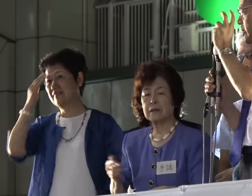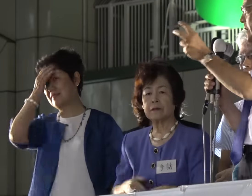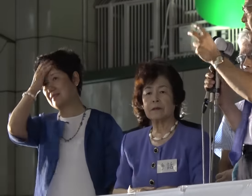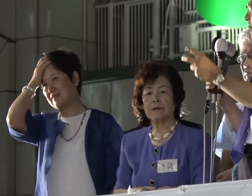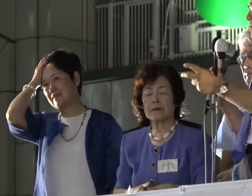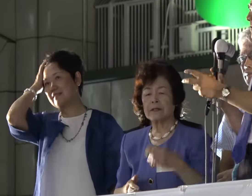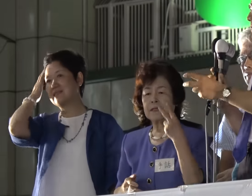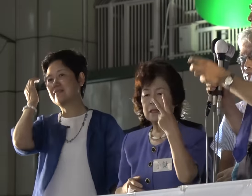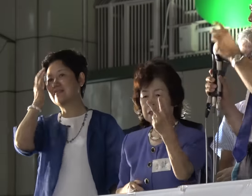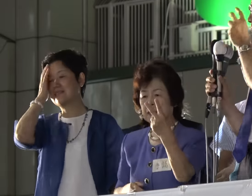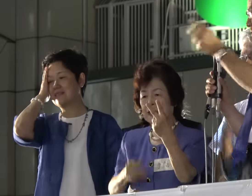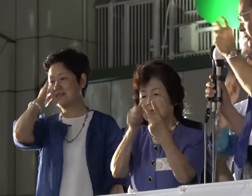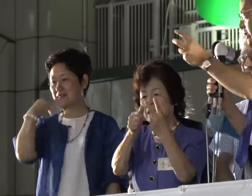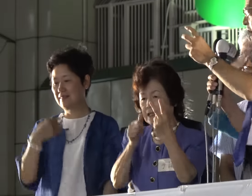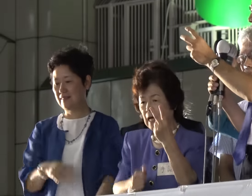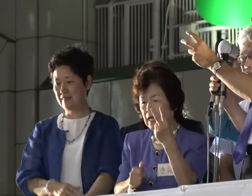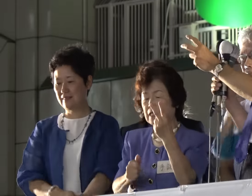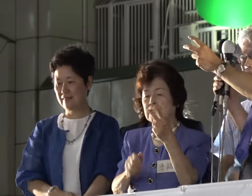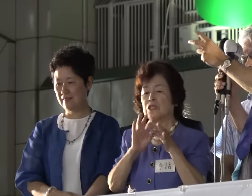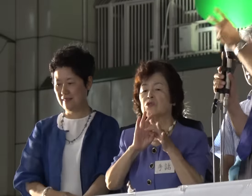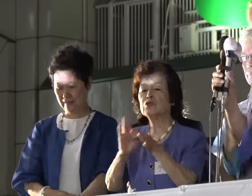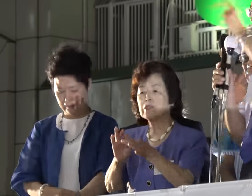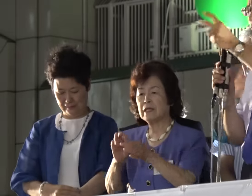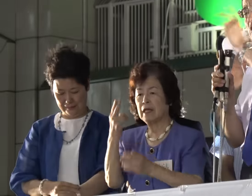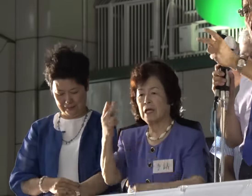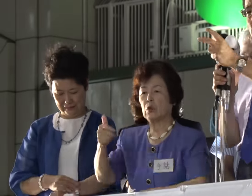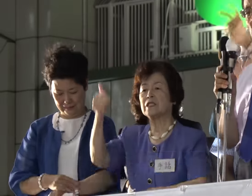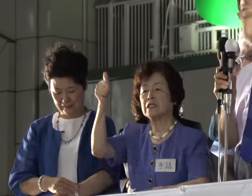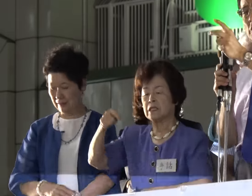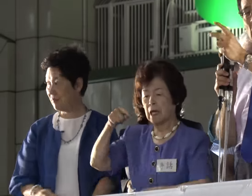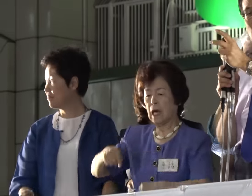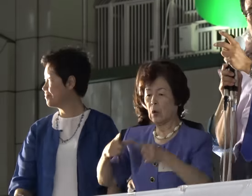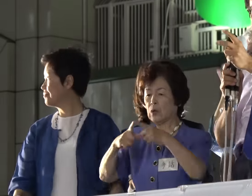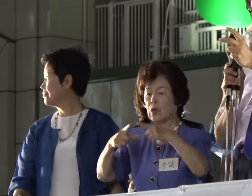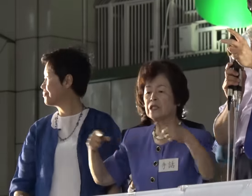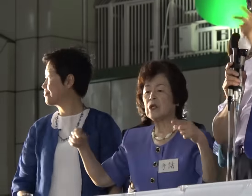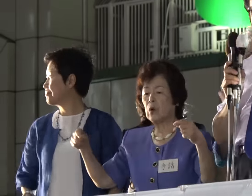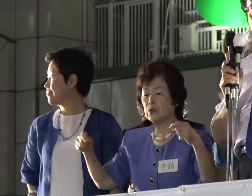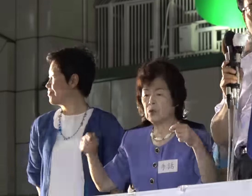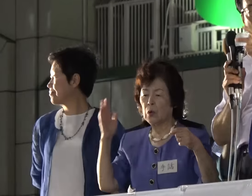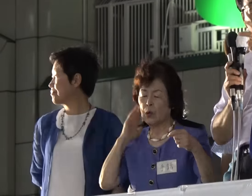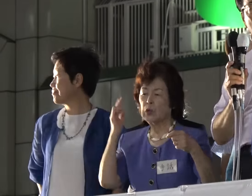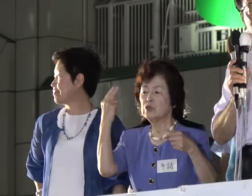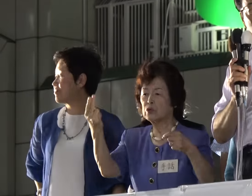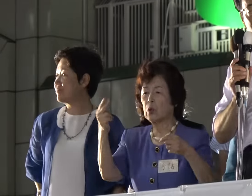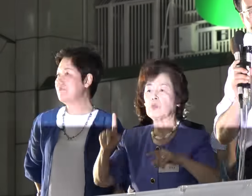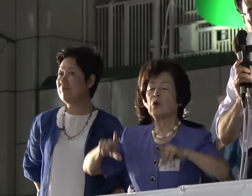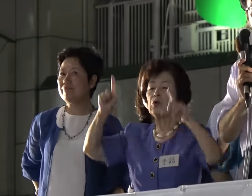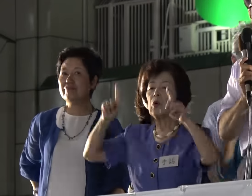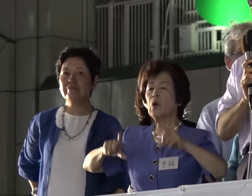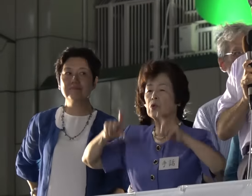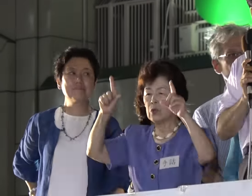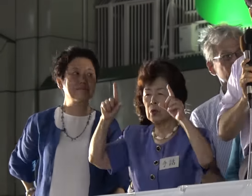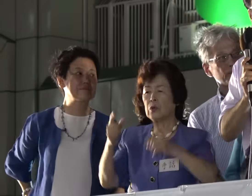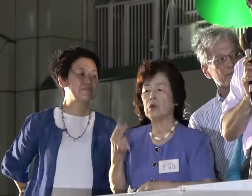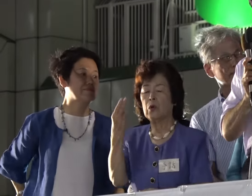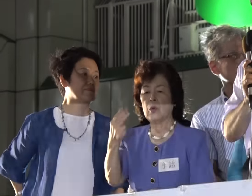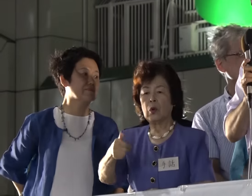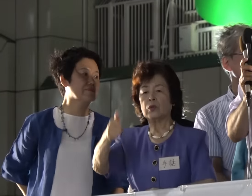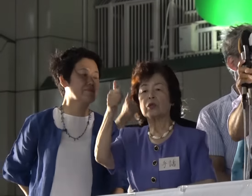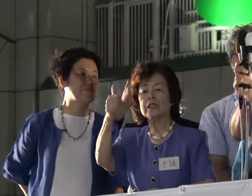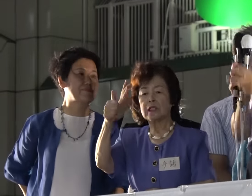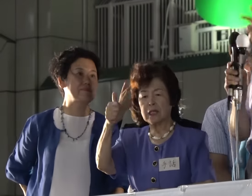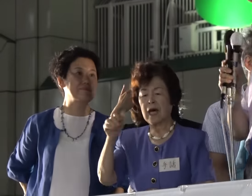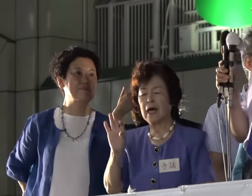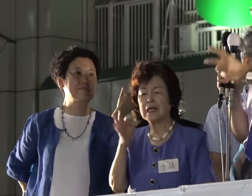代続けて都知事が、この日本国の首都である東京都の都知事が金銭